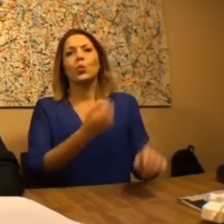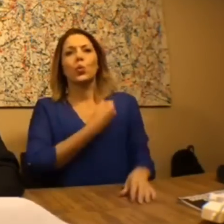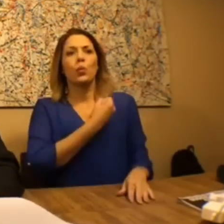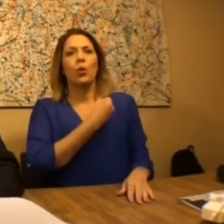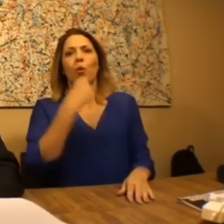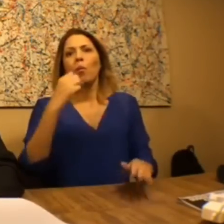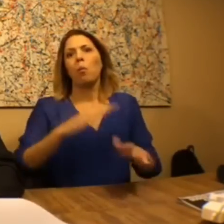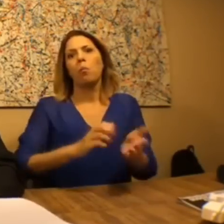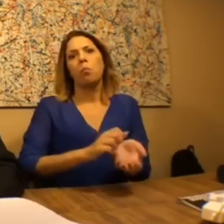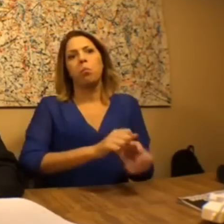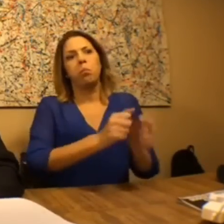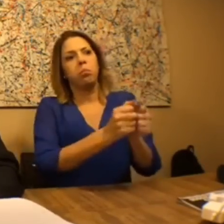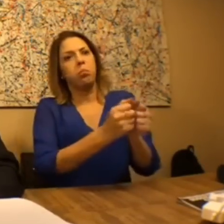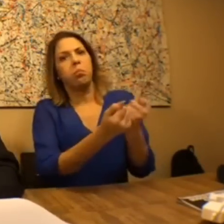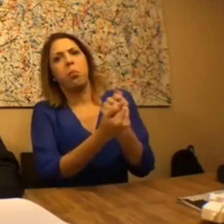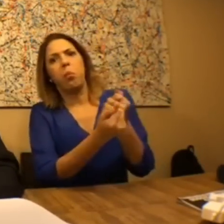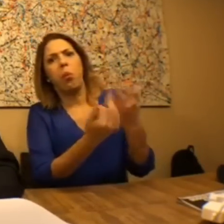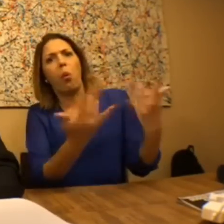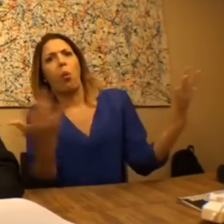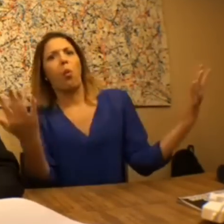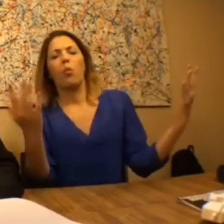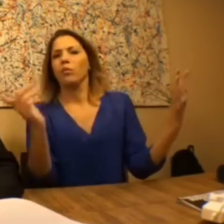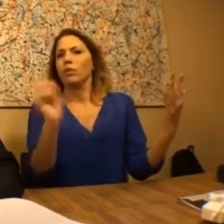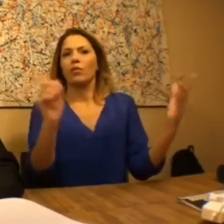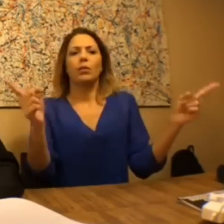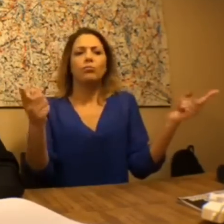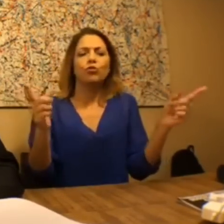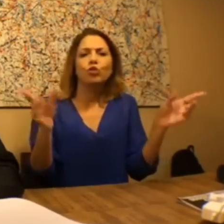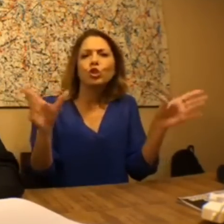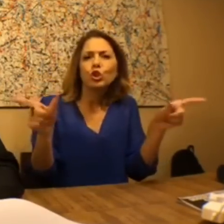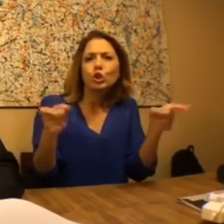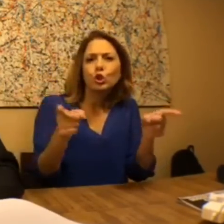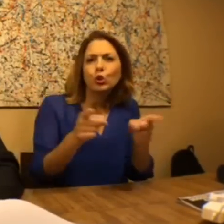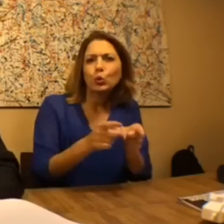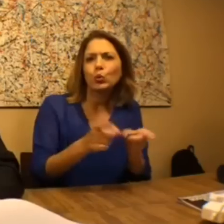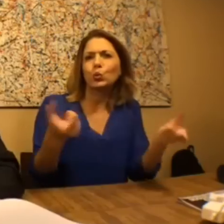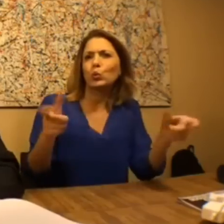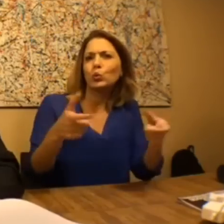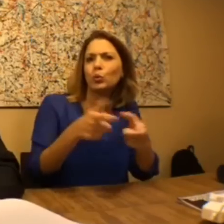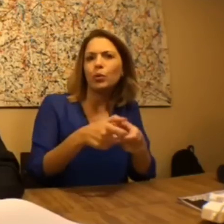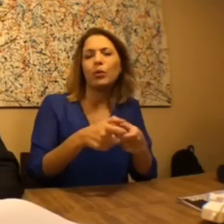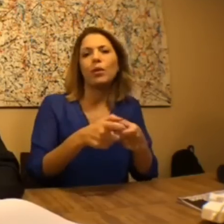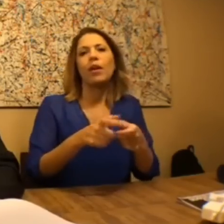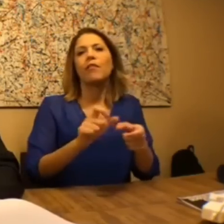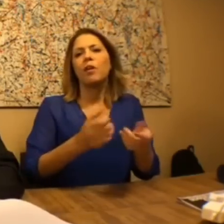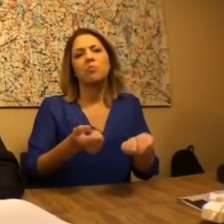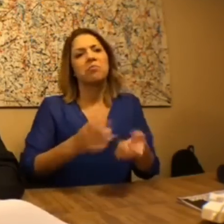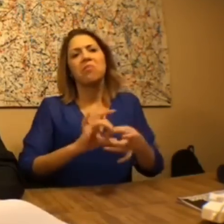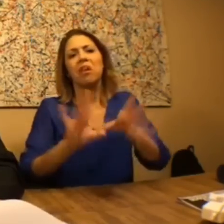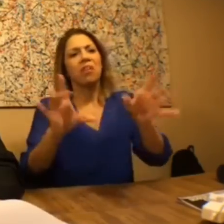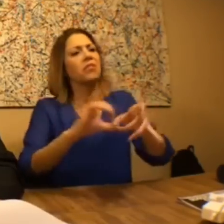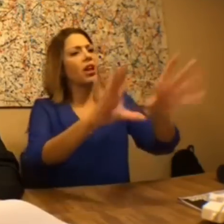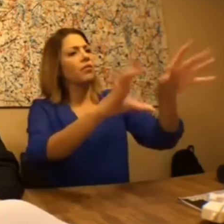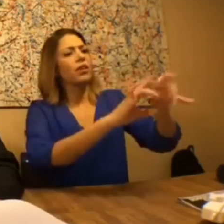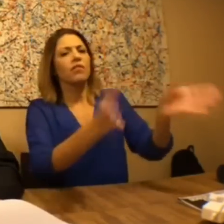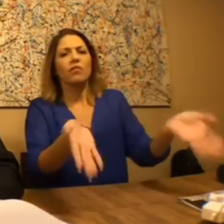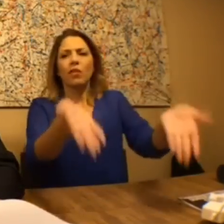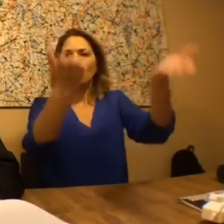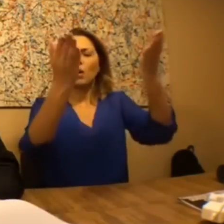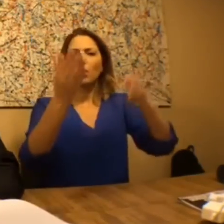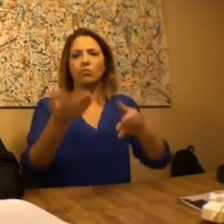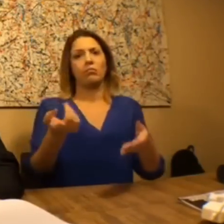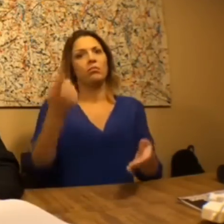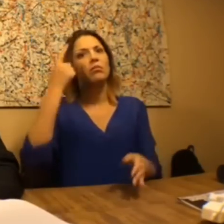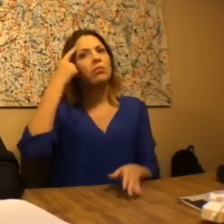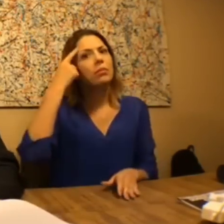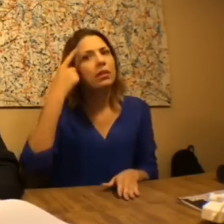isso aqui, lógico, jamais existiria isso aqui. Que tipo de criminoso ele quer botar na rua? É um caso a